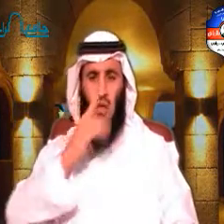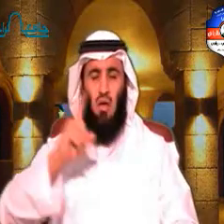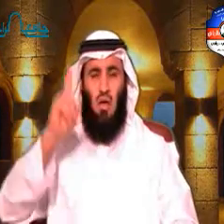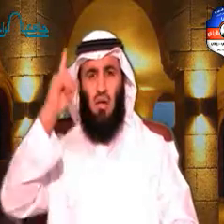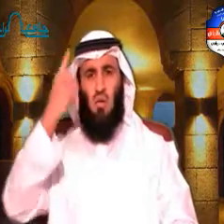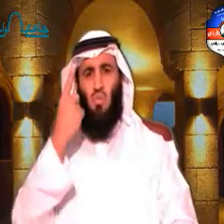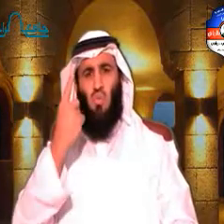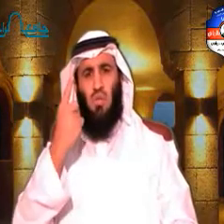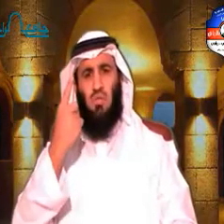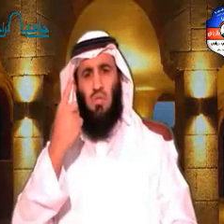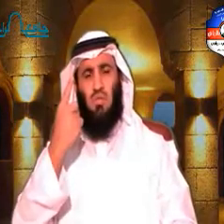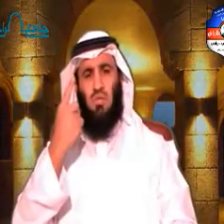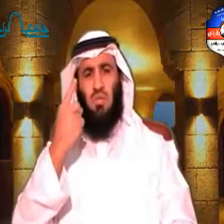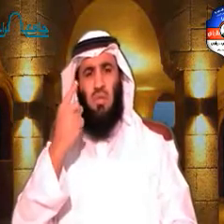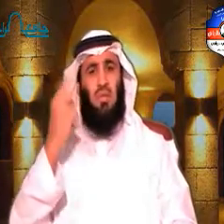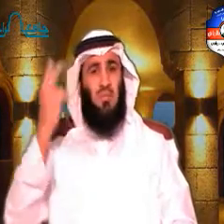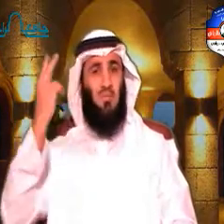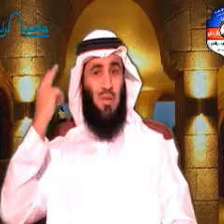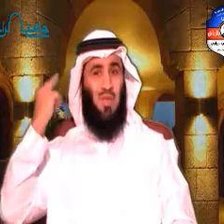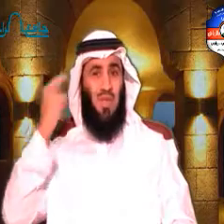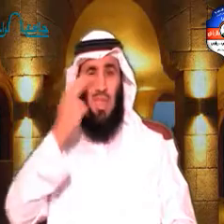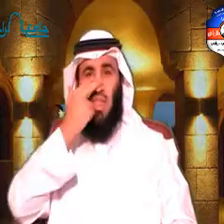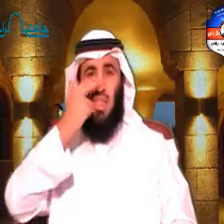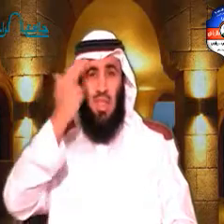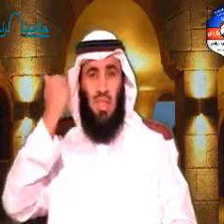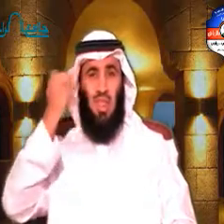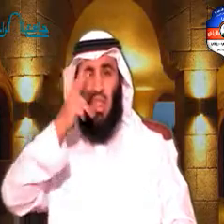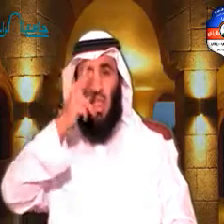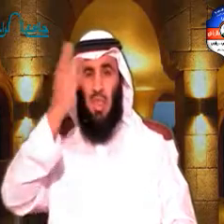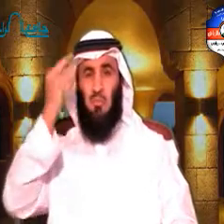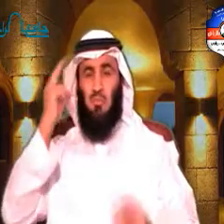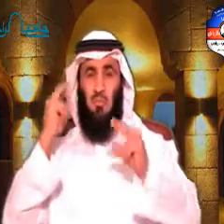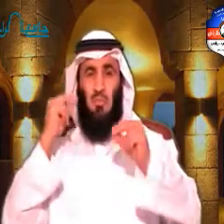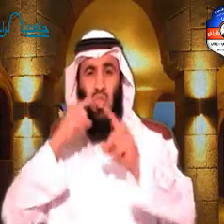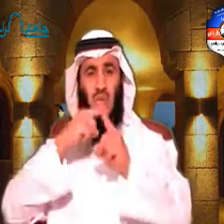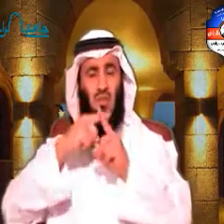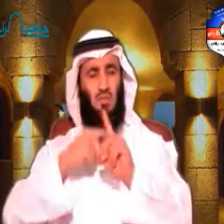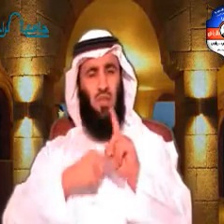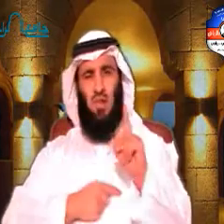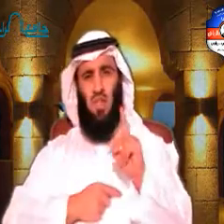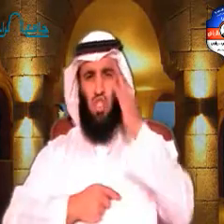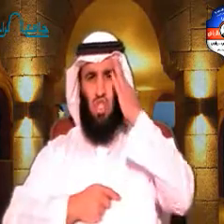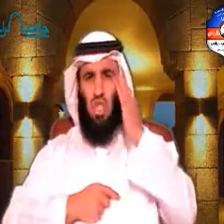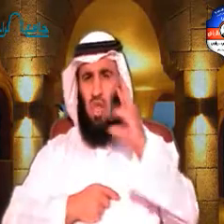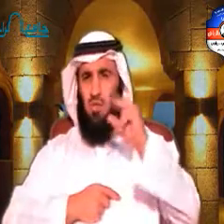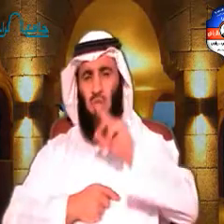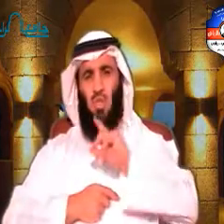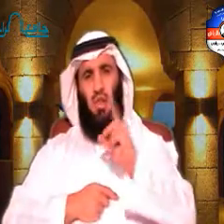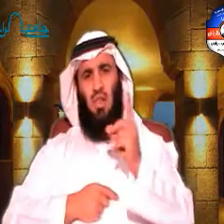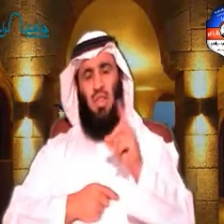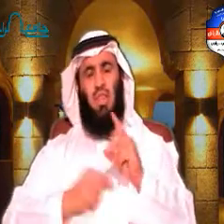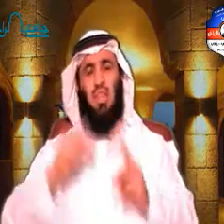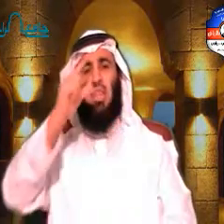الجاهلية الأولى من جديد. فالدين اتباع لا ابتداع، والشرع تمسك وانقياد